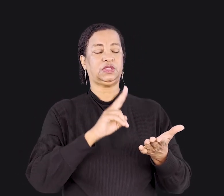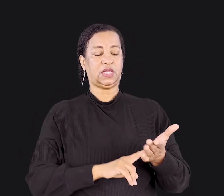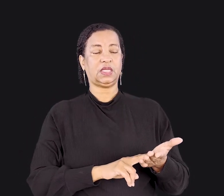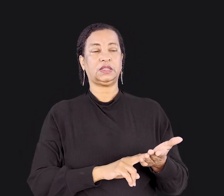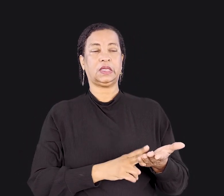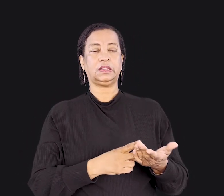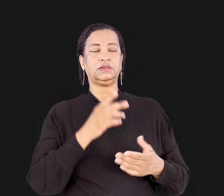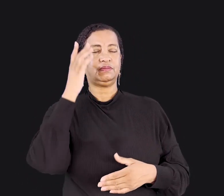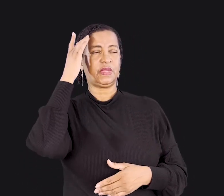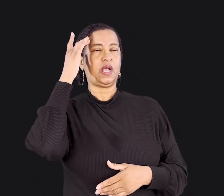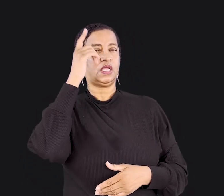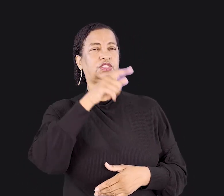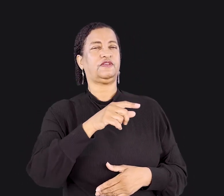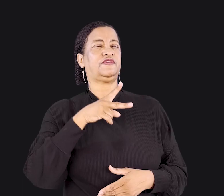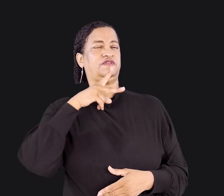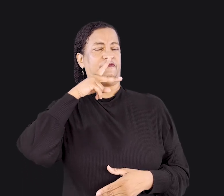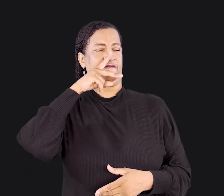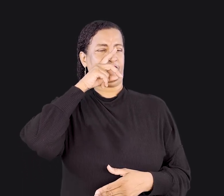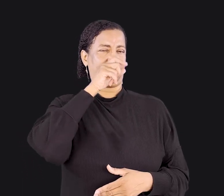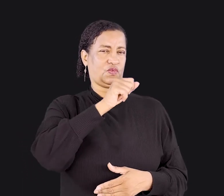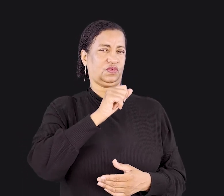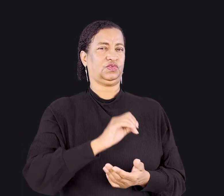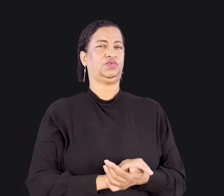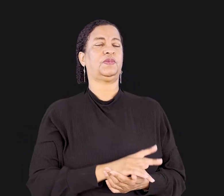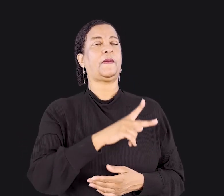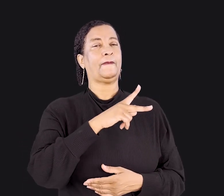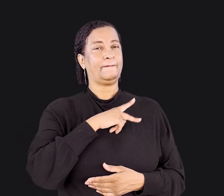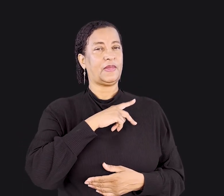tinham a impressão de que ele era muito forte. Paulo teve a